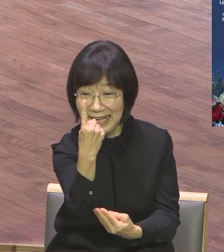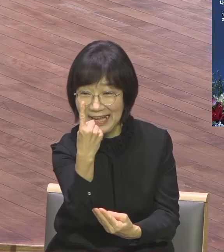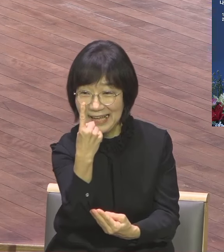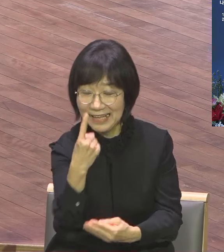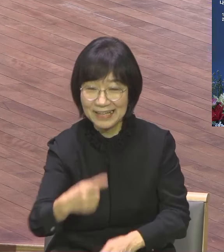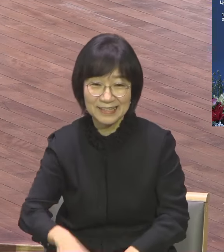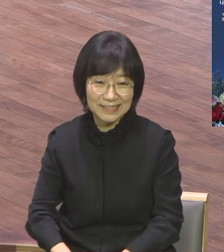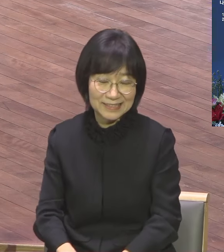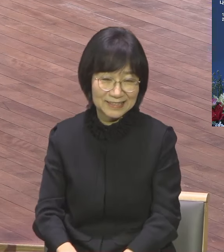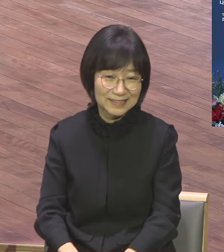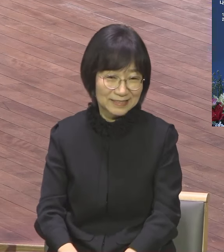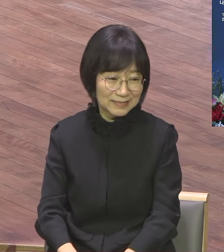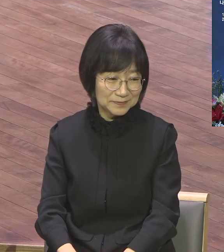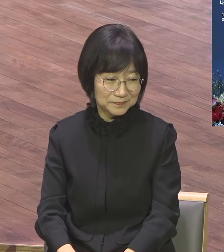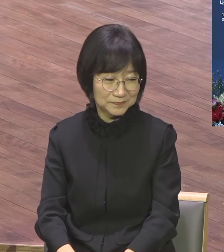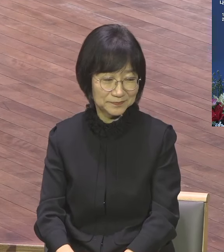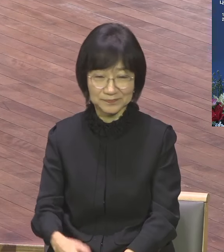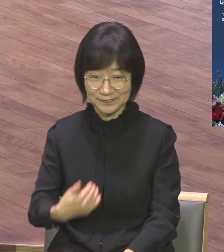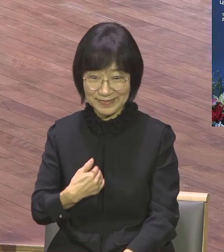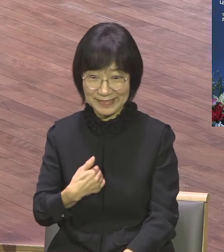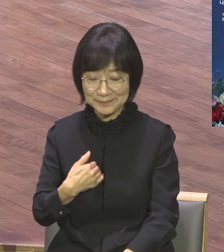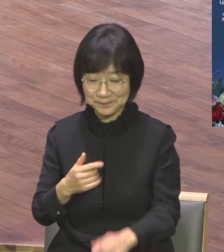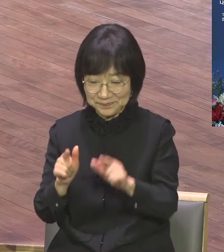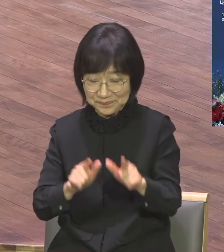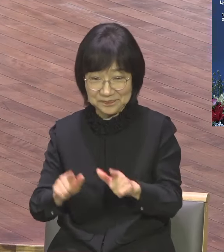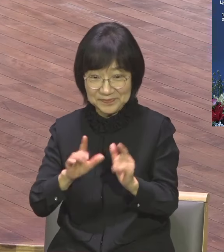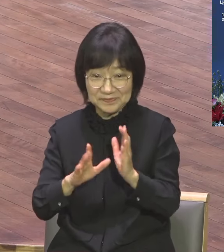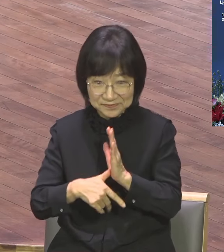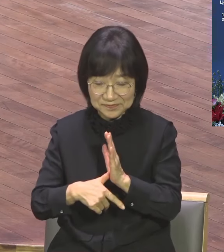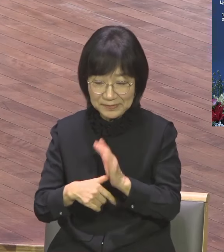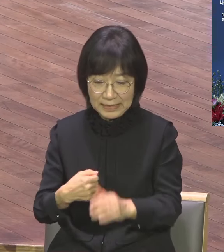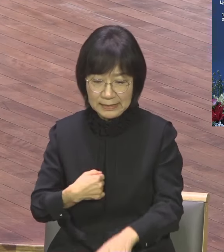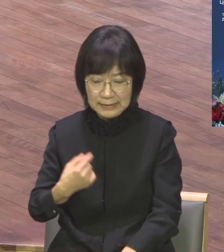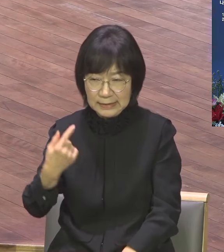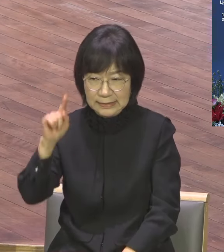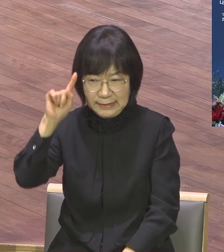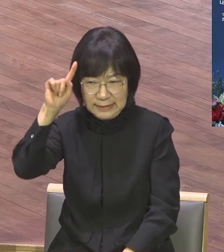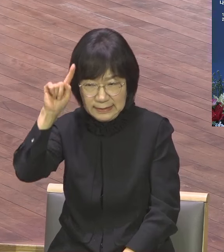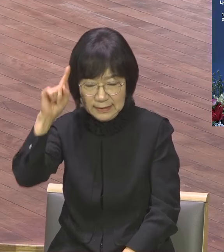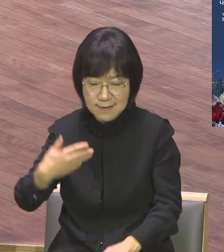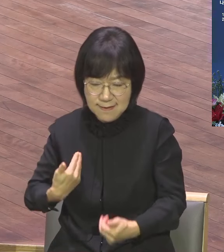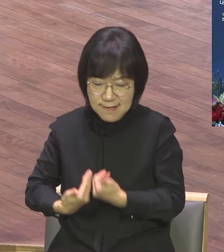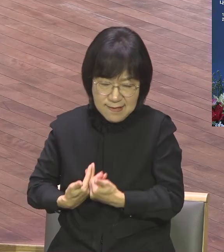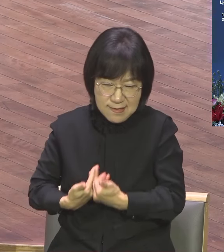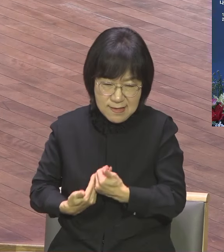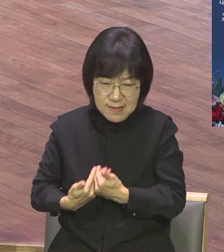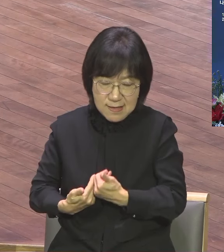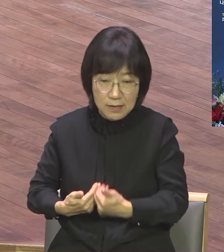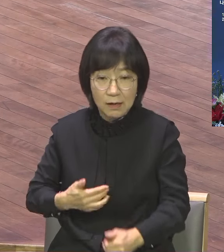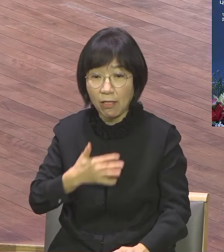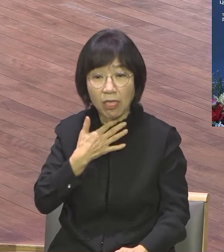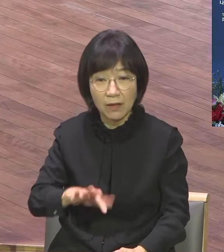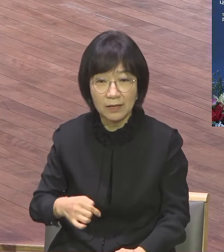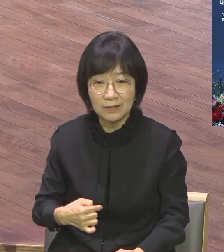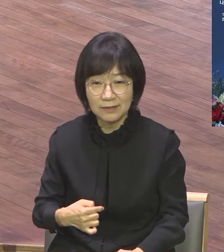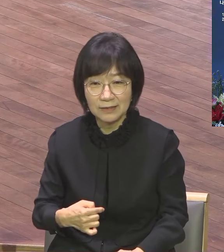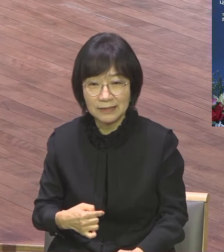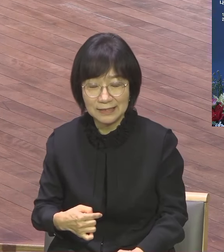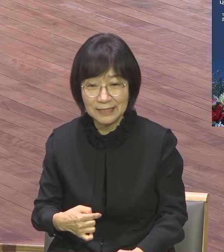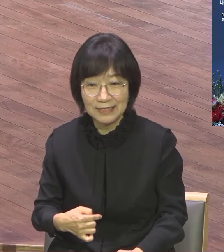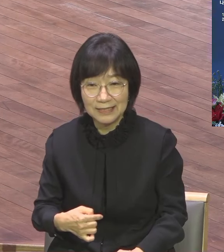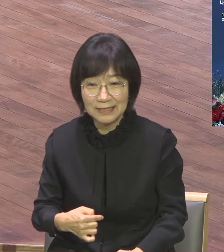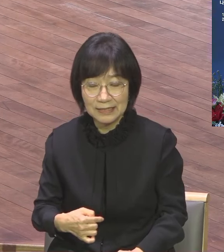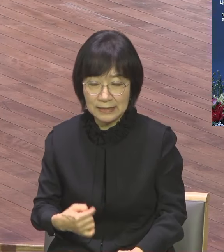저는 이렇게 살면서 이렇게 막 신경전 벌리고 막 그렇게 갈등하면서 오래 산 적이 없어요. 뭐든지